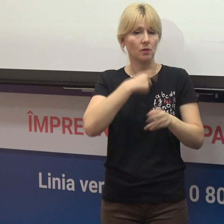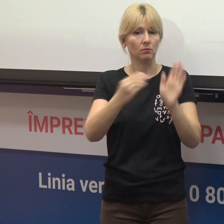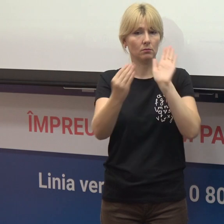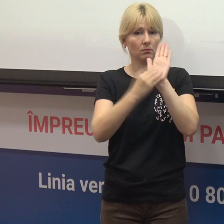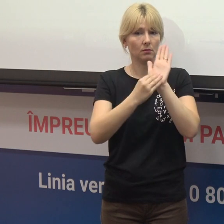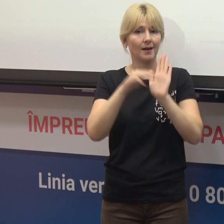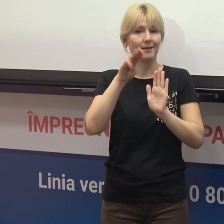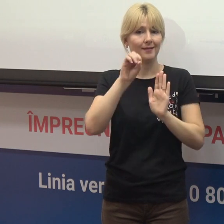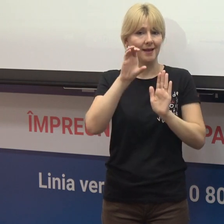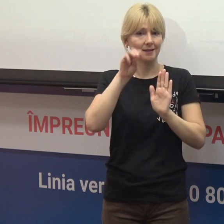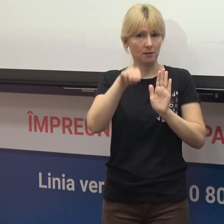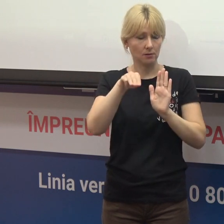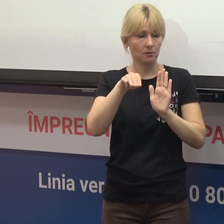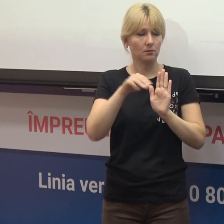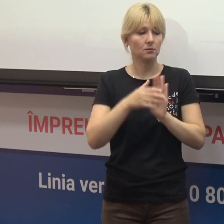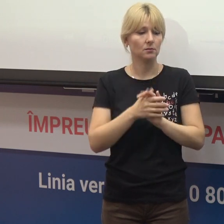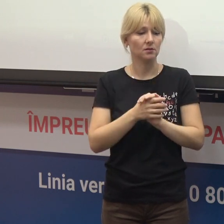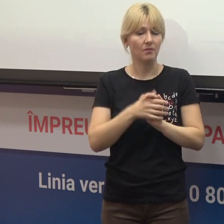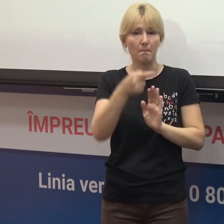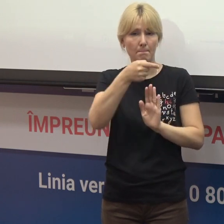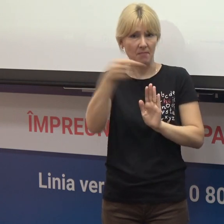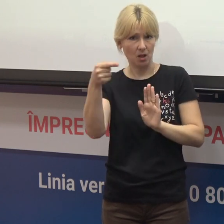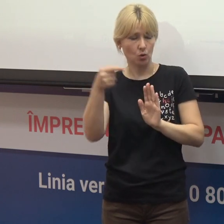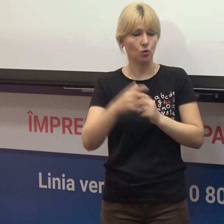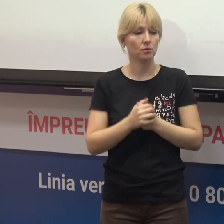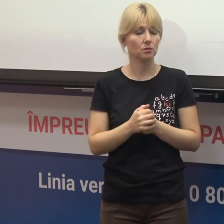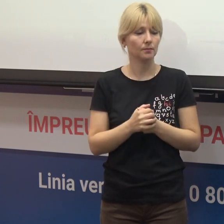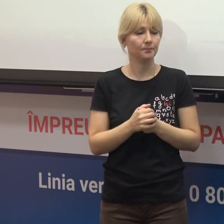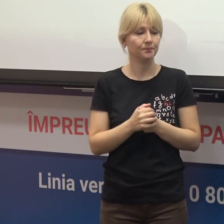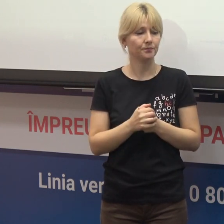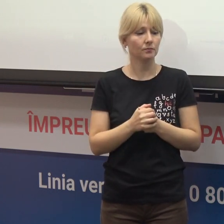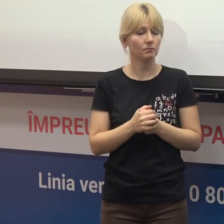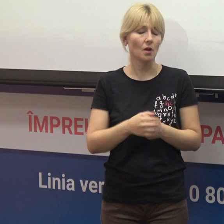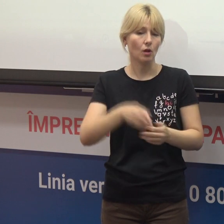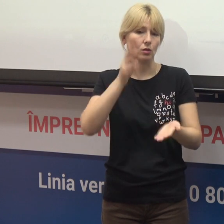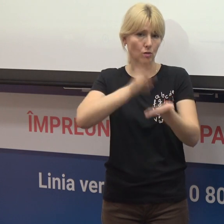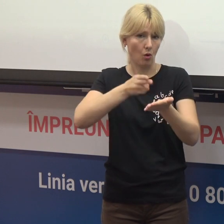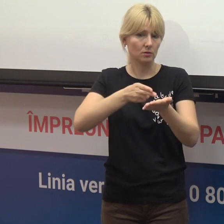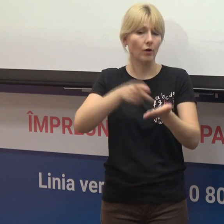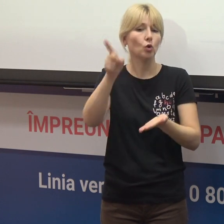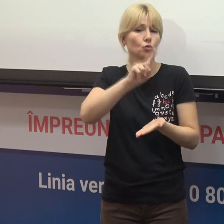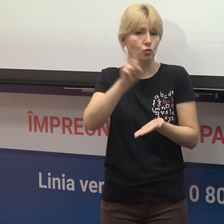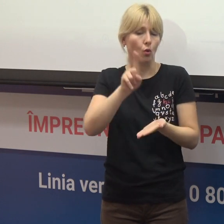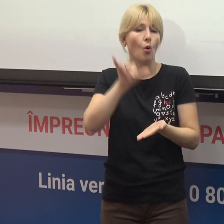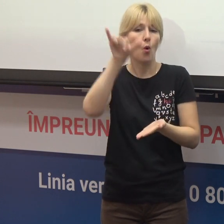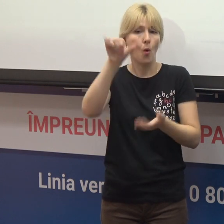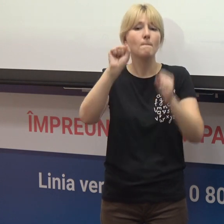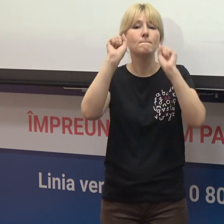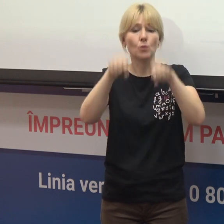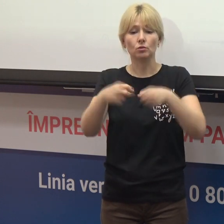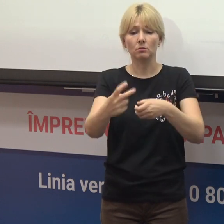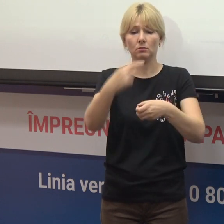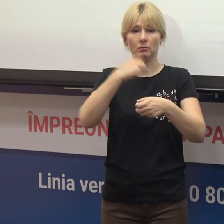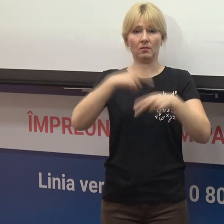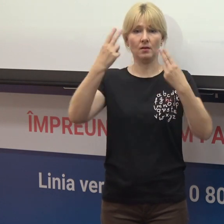test PCR negativ, vă zic că dovadă, deci pentru a putea trece